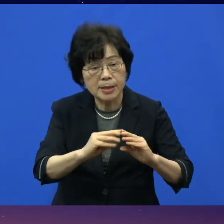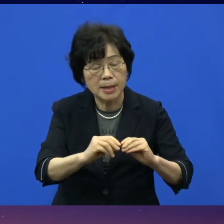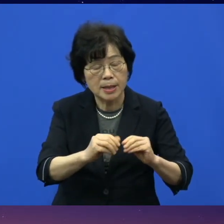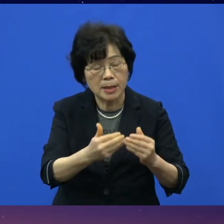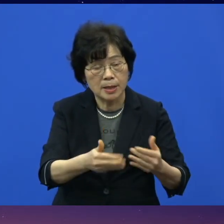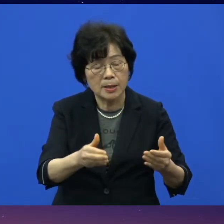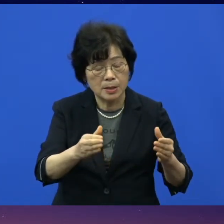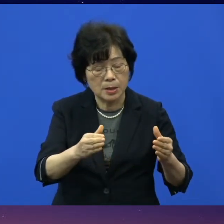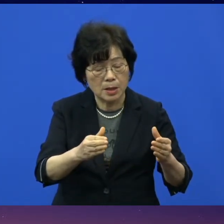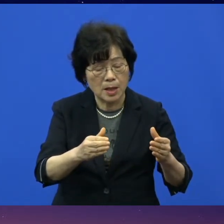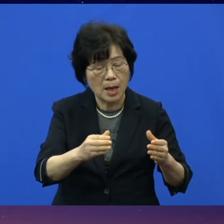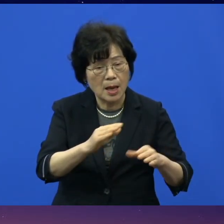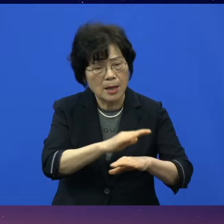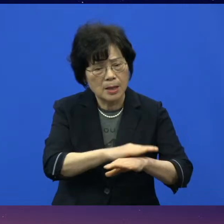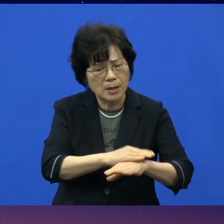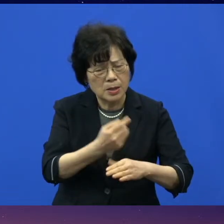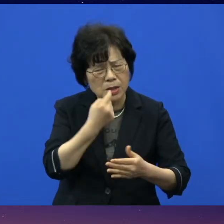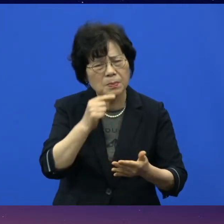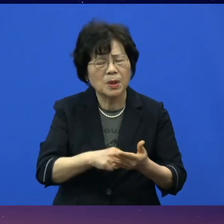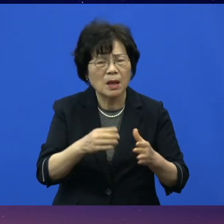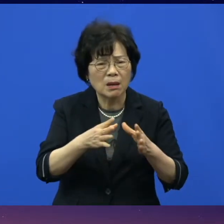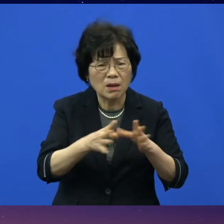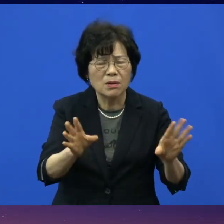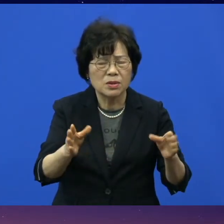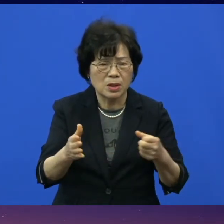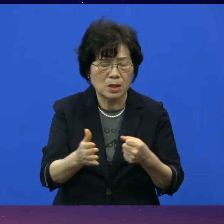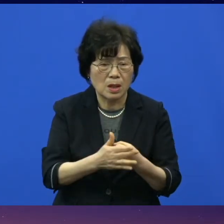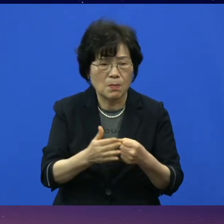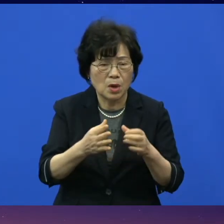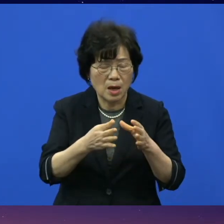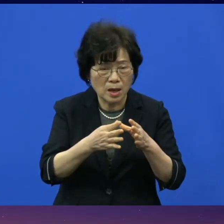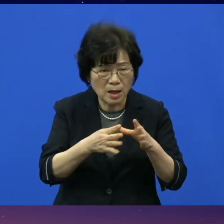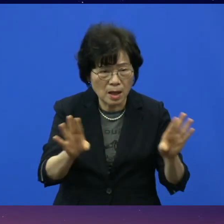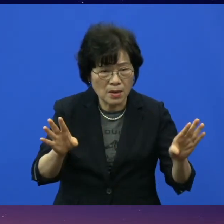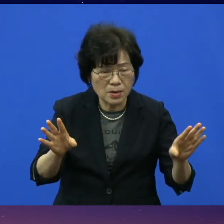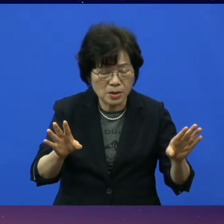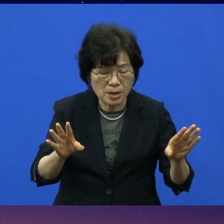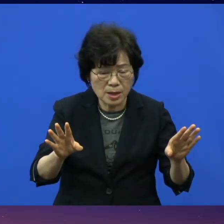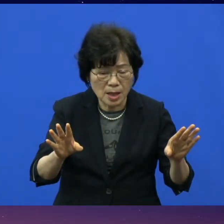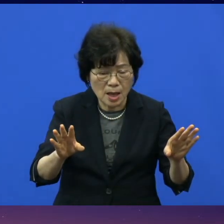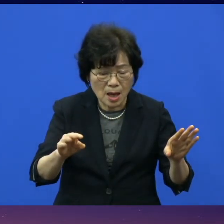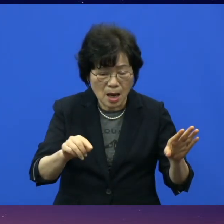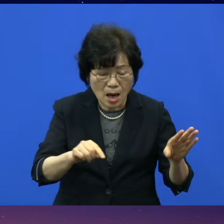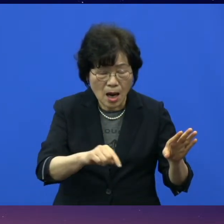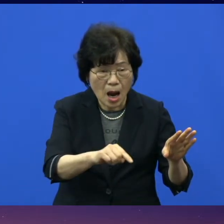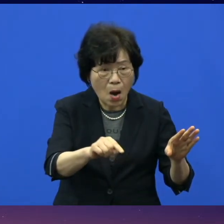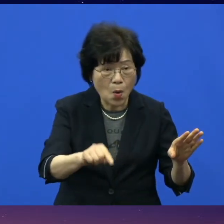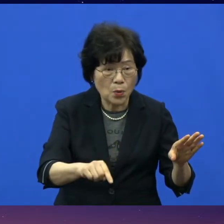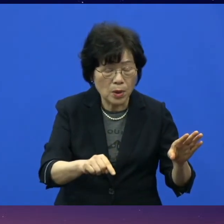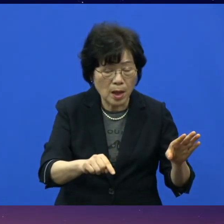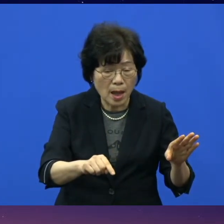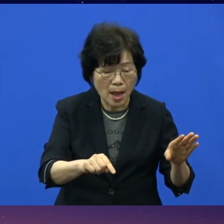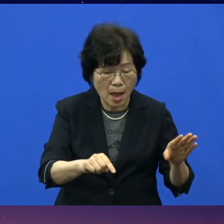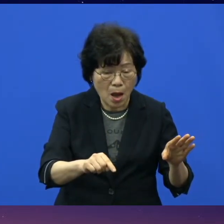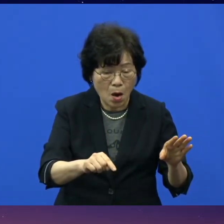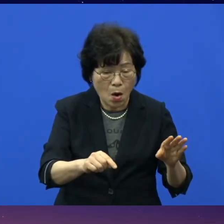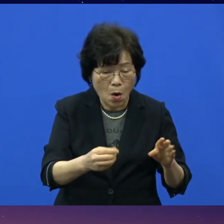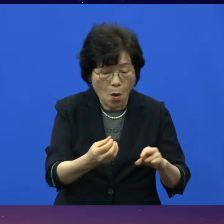거예요. 잘 깨어지기 때문에 그 깨어진 사이로 보배가 드러나는 거예요.